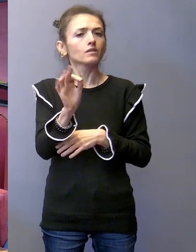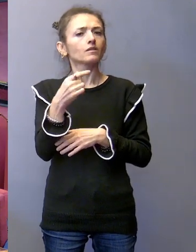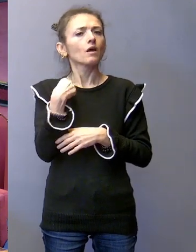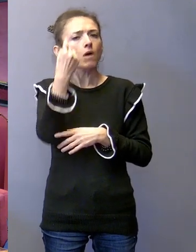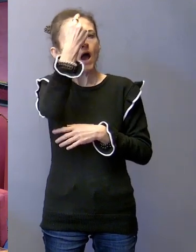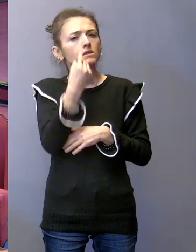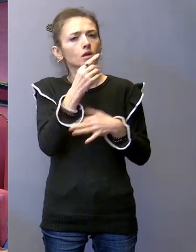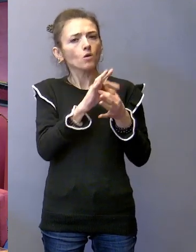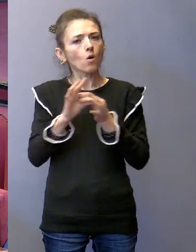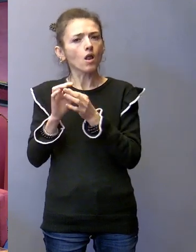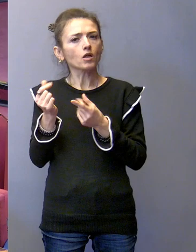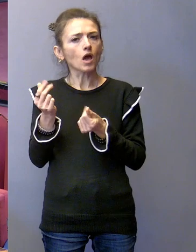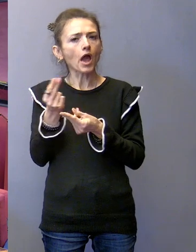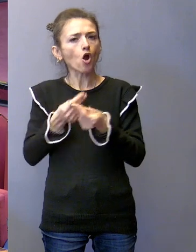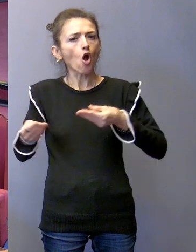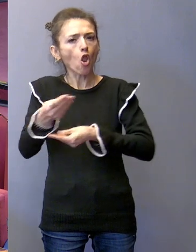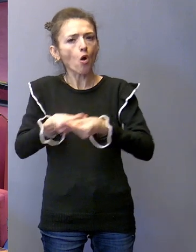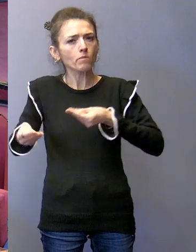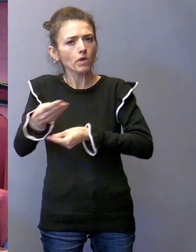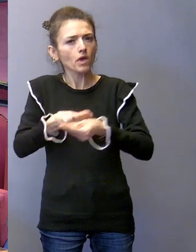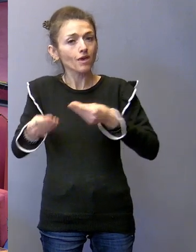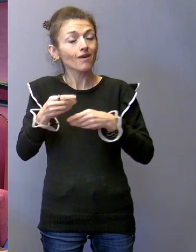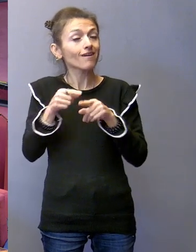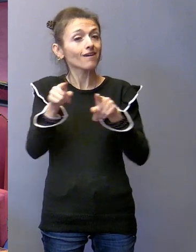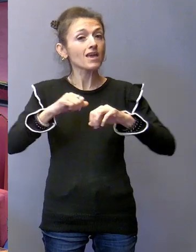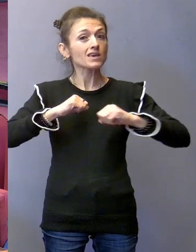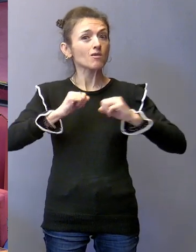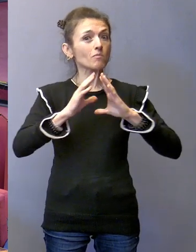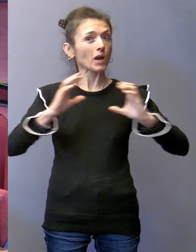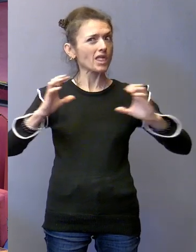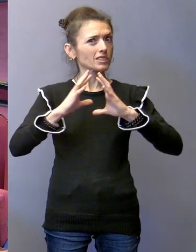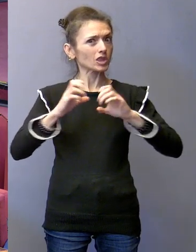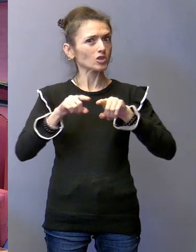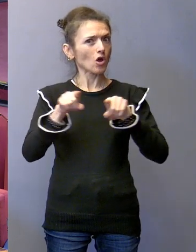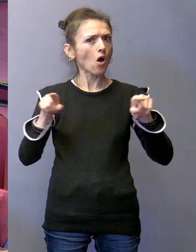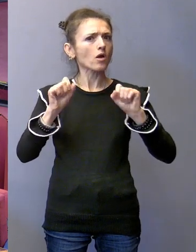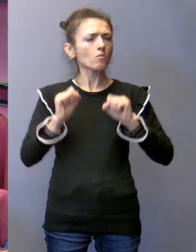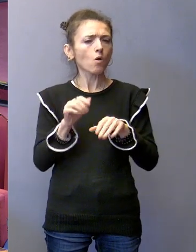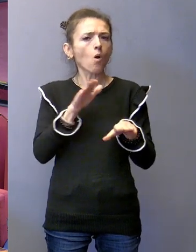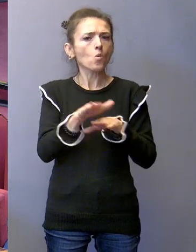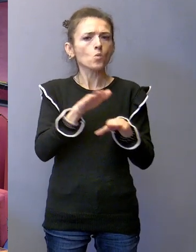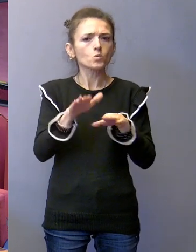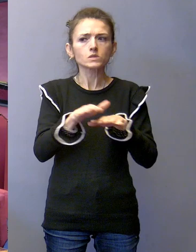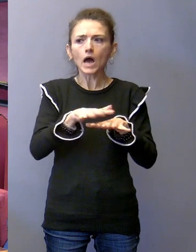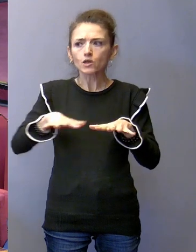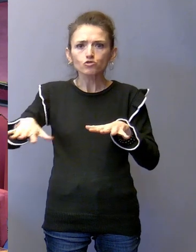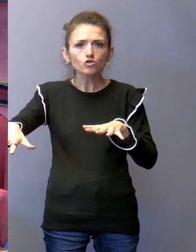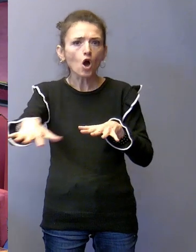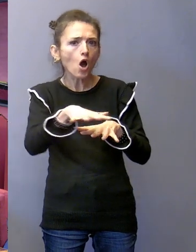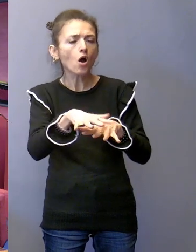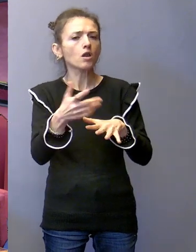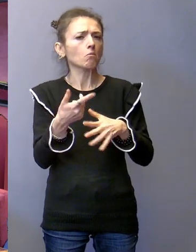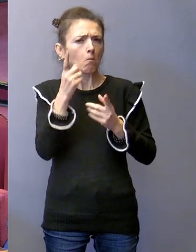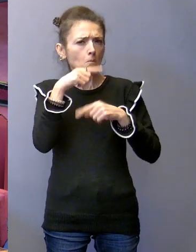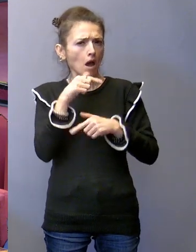sull'economia No cioè quindi su come gli imprenditori possono approcciare l'utilizzo di aree l'utilizzo che non c'è nulla assolutamente